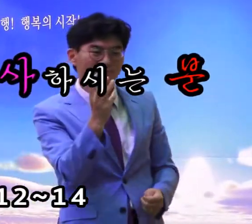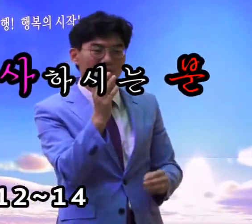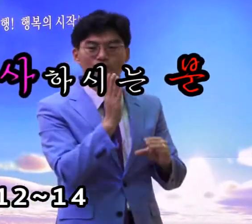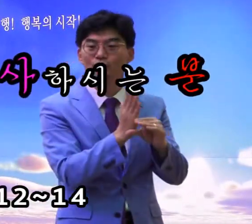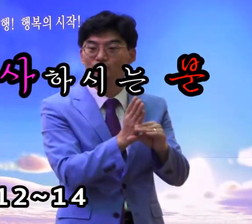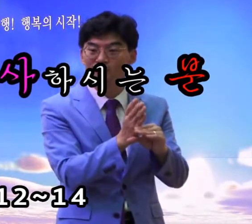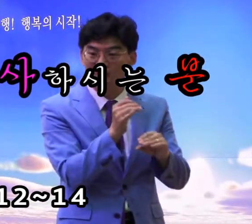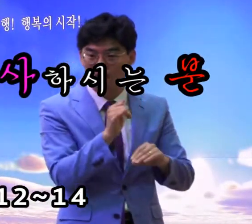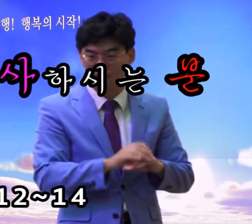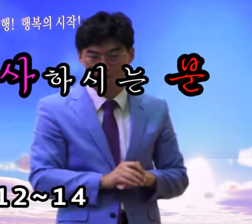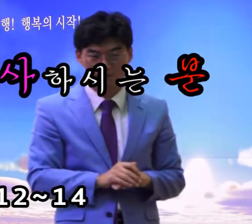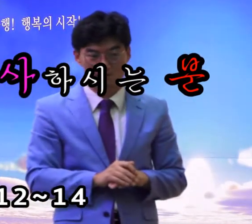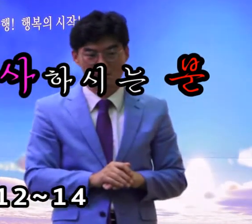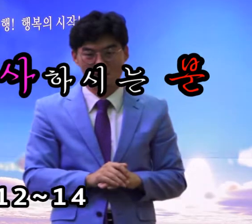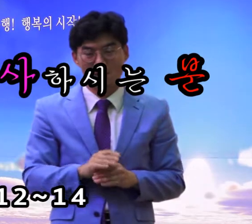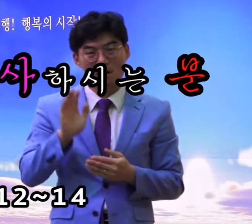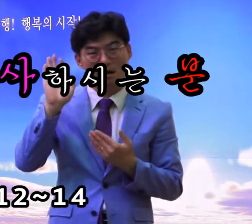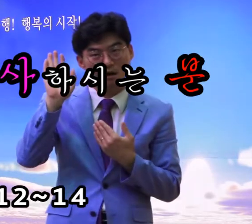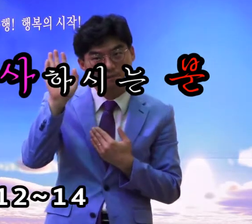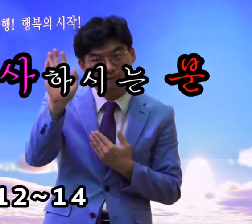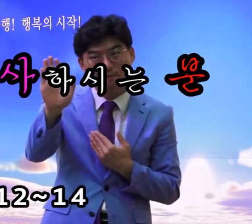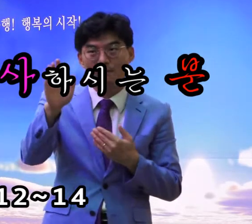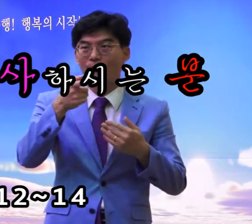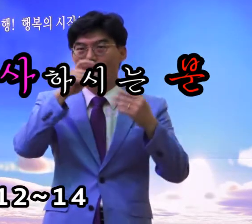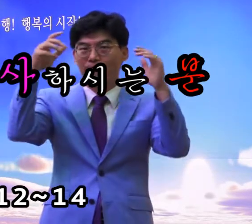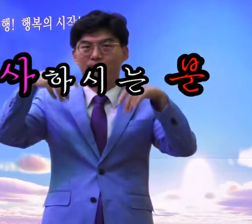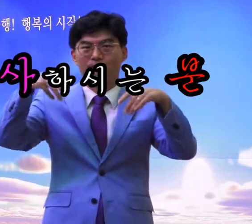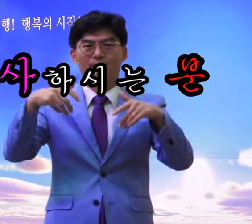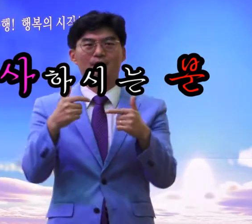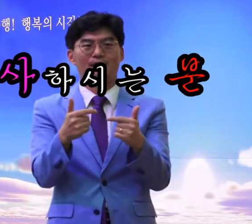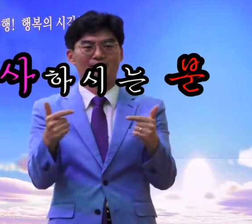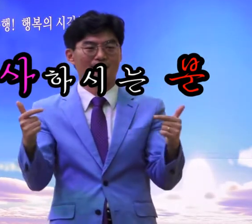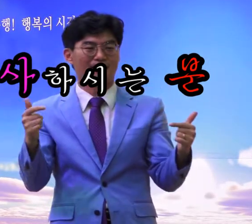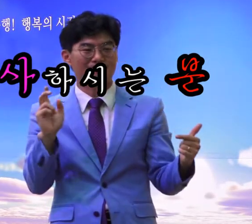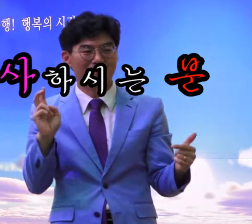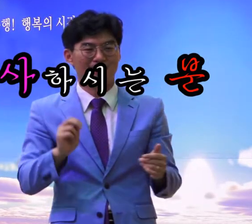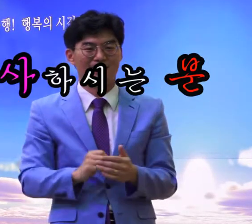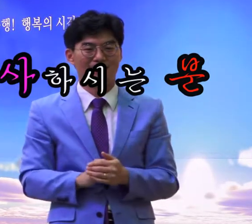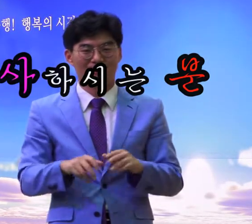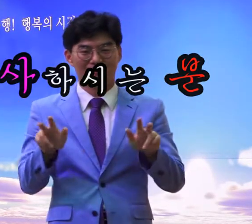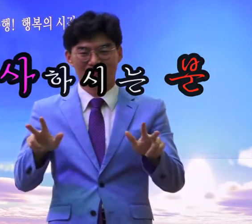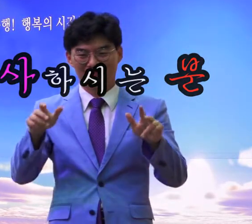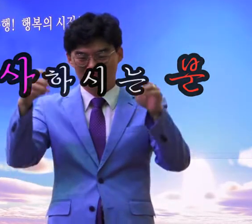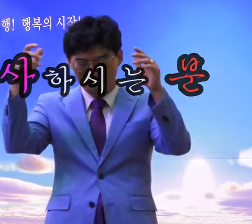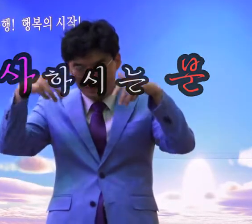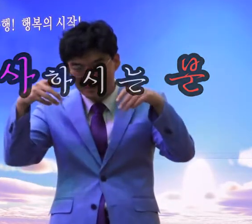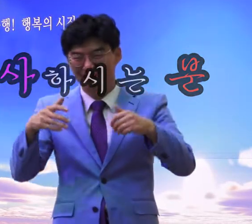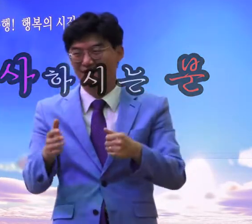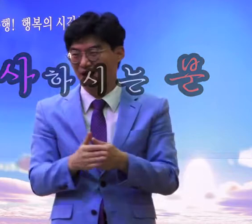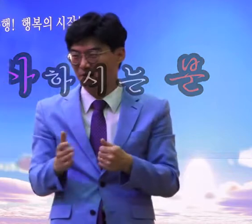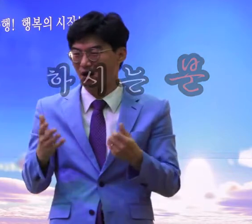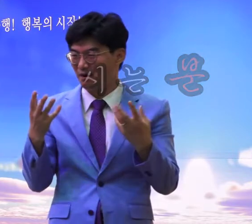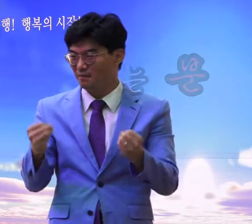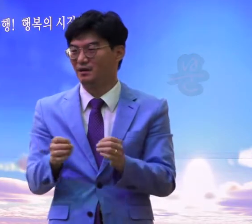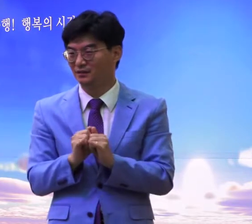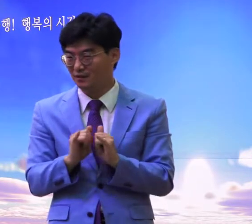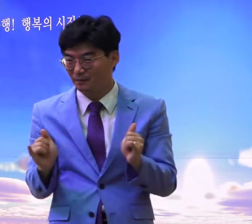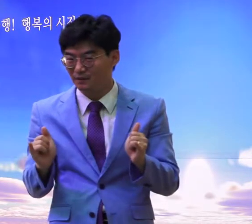있습니다. 앞으로도 많은 비가 예상이 되는데 지금 이런 폭우로 인해서 많은